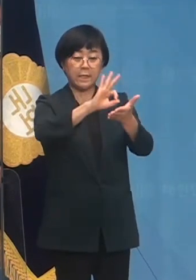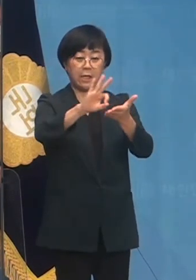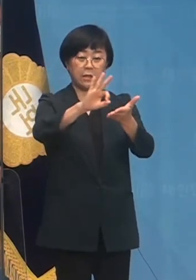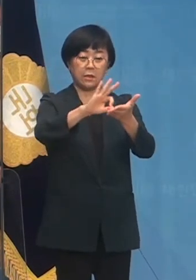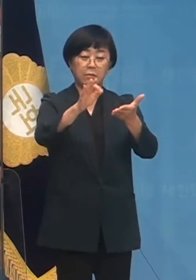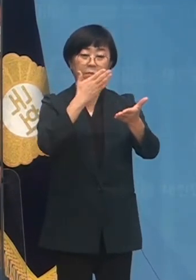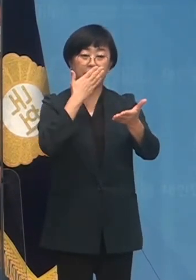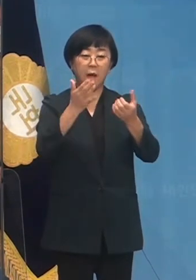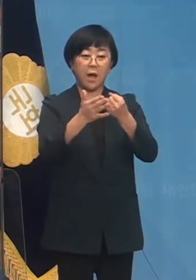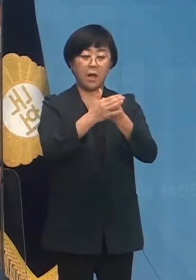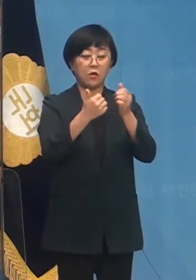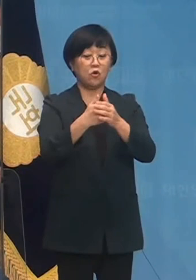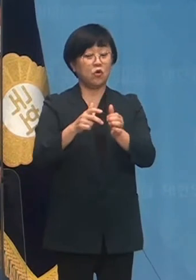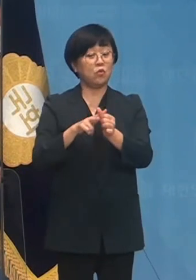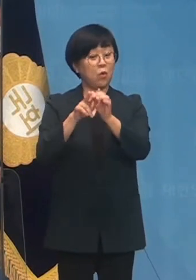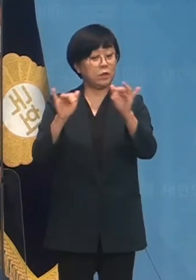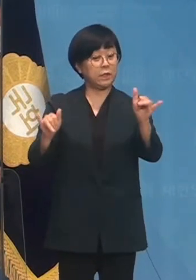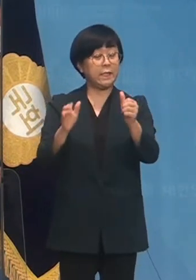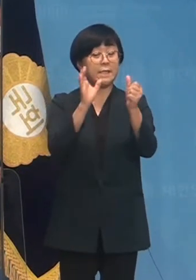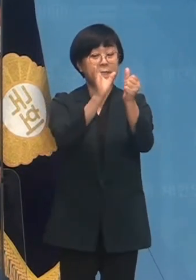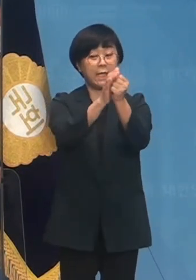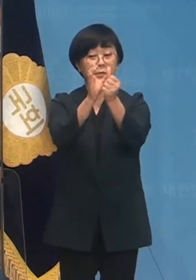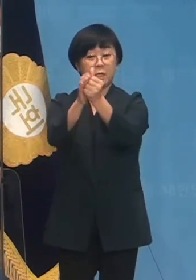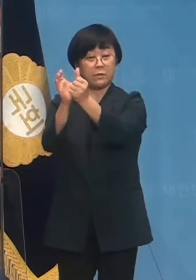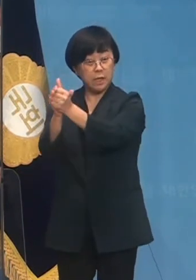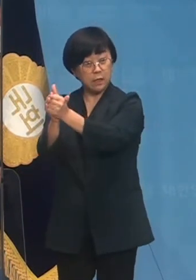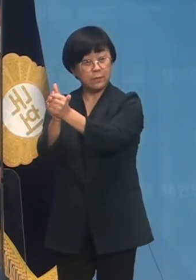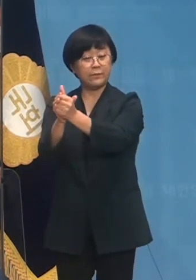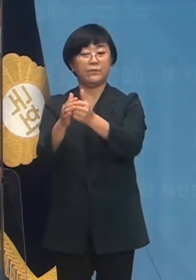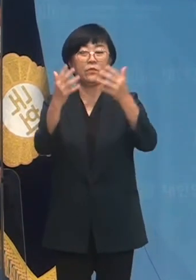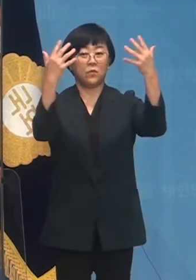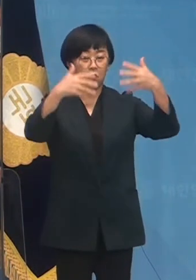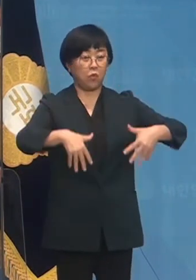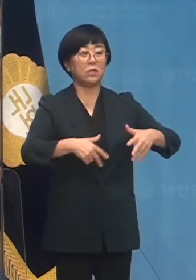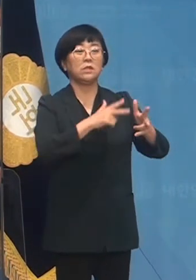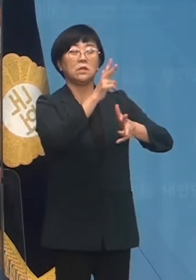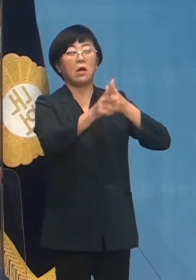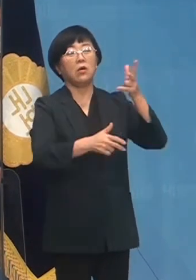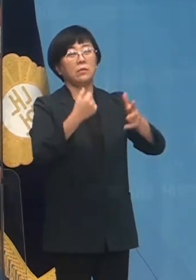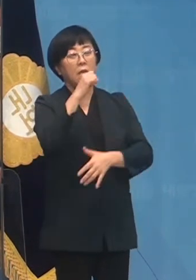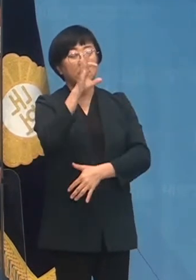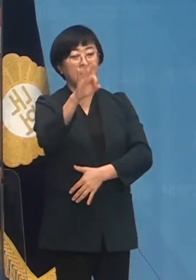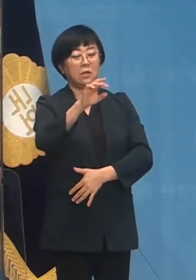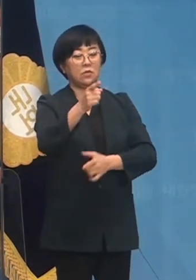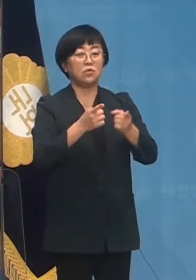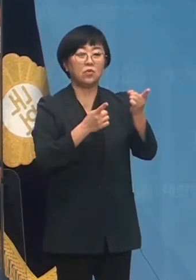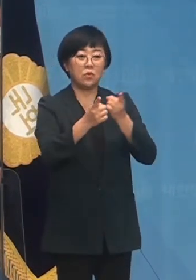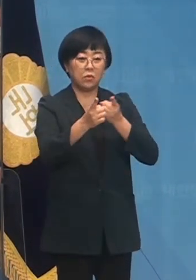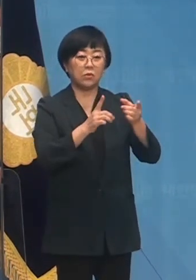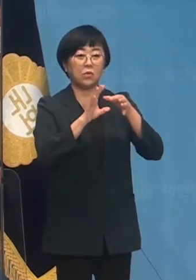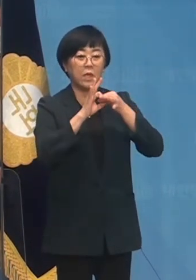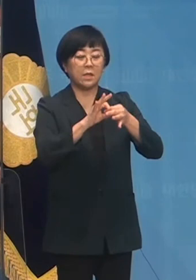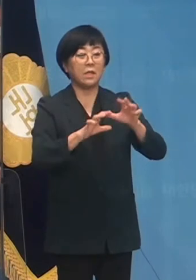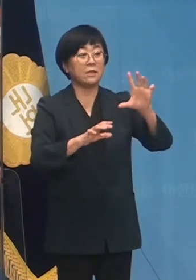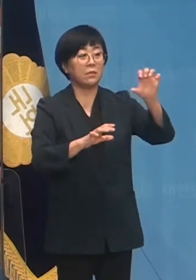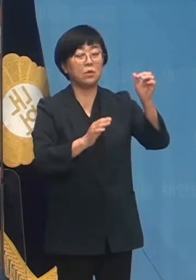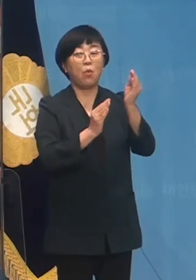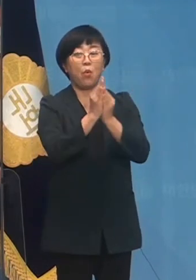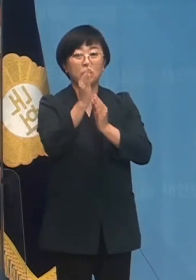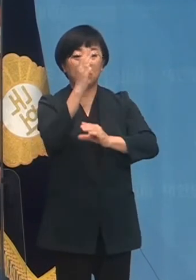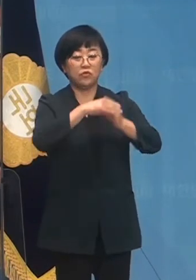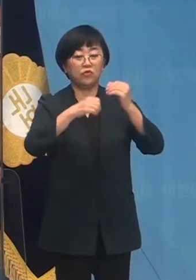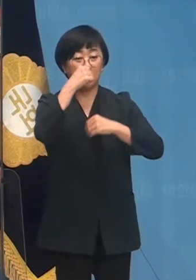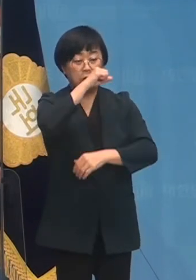될 후보들이 책임지는 조건으로 사업 예산 조정을 통해서 긴급하게 35조 원